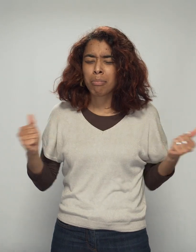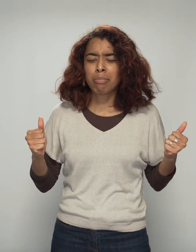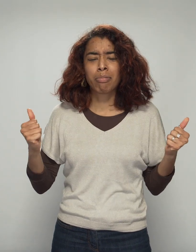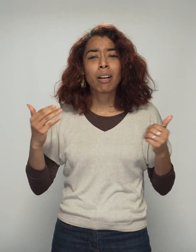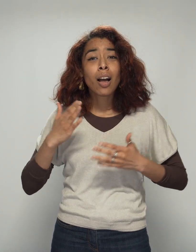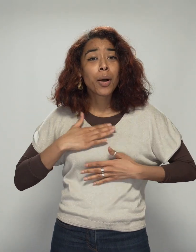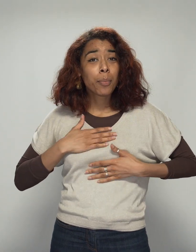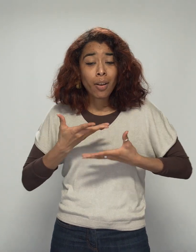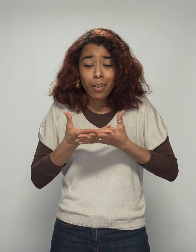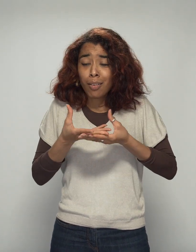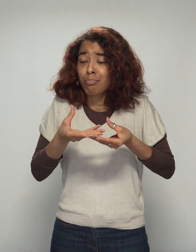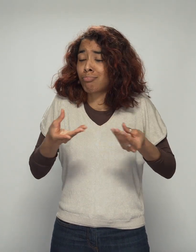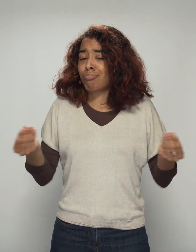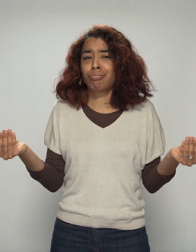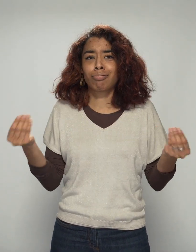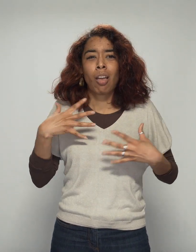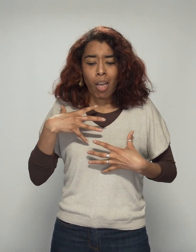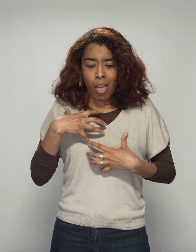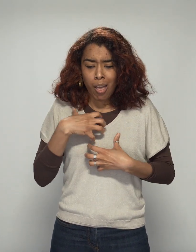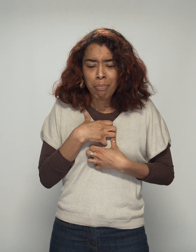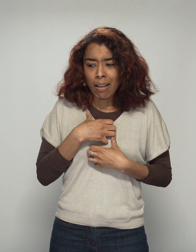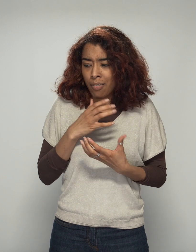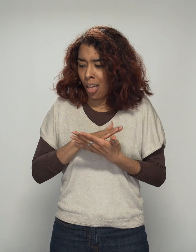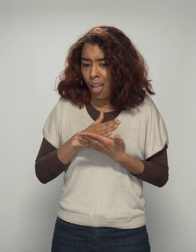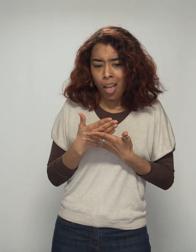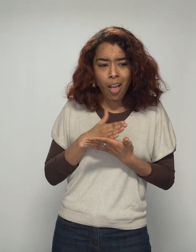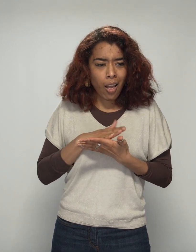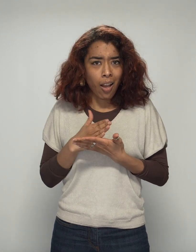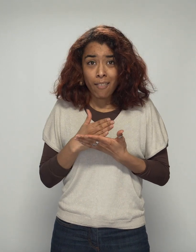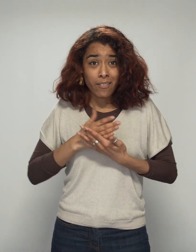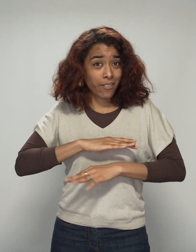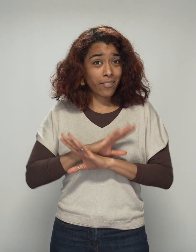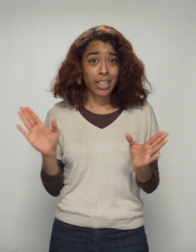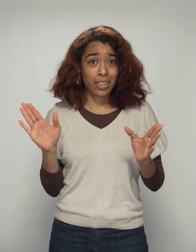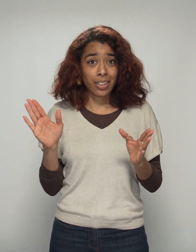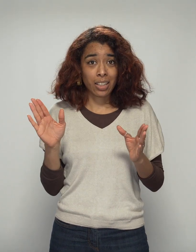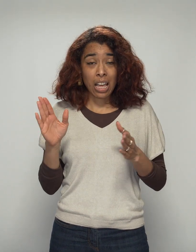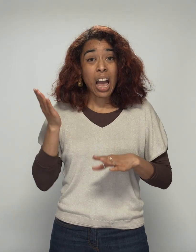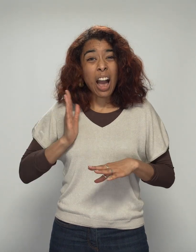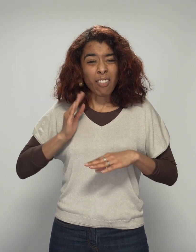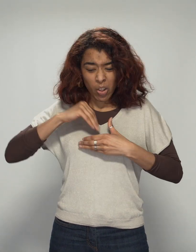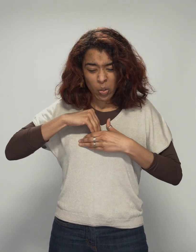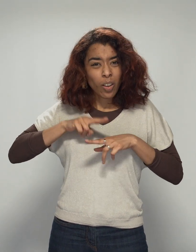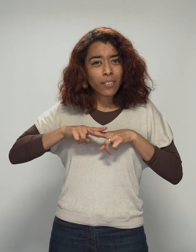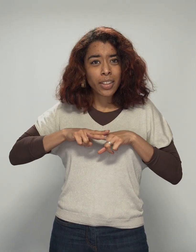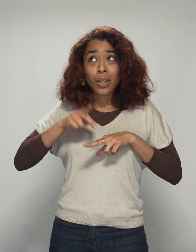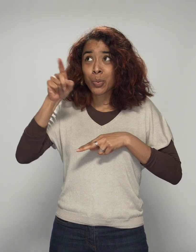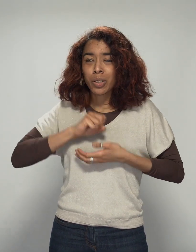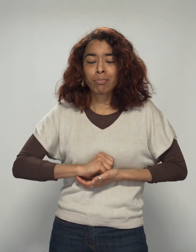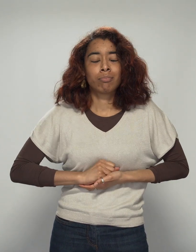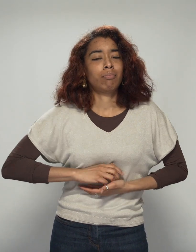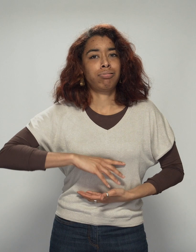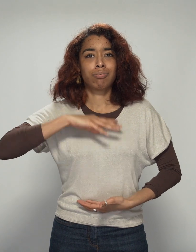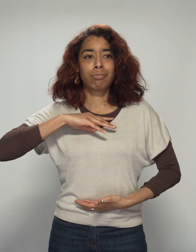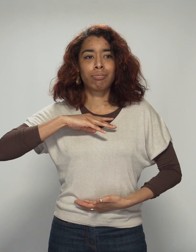mon cœur, il a chassé la peur, il a enlevé les angoisses, tous les doutes que j'avais et surtout, il a rempli le vide que j'avais.